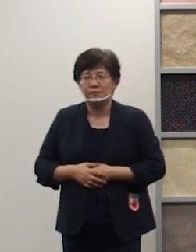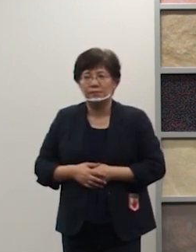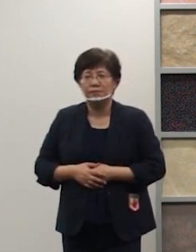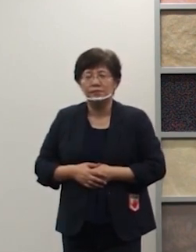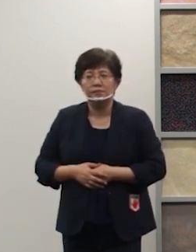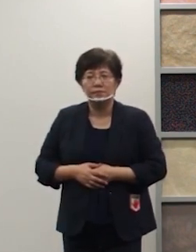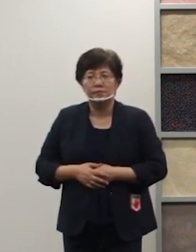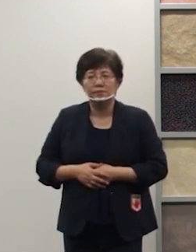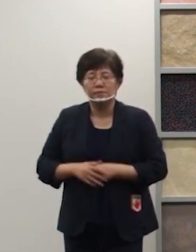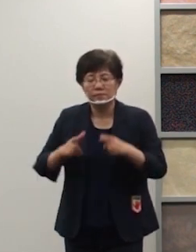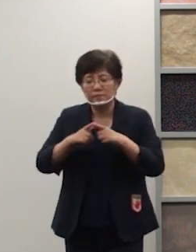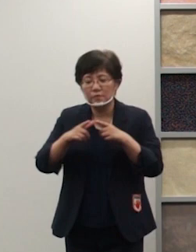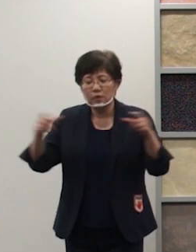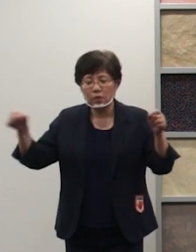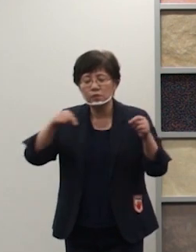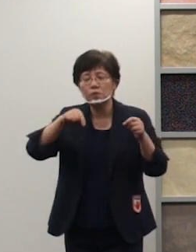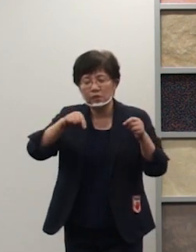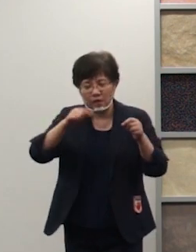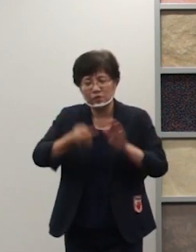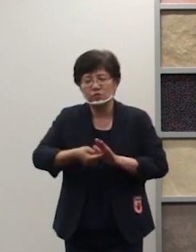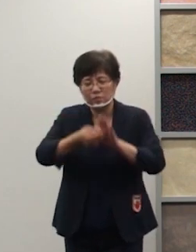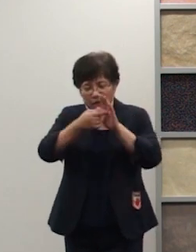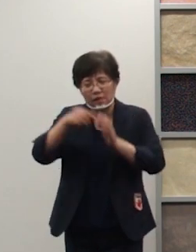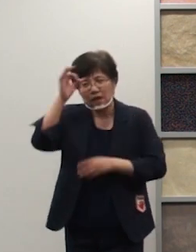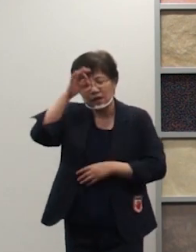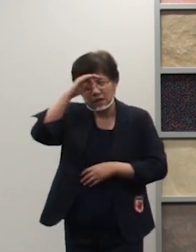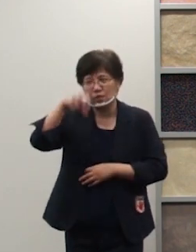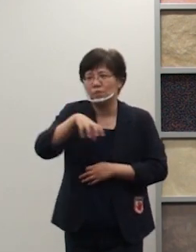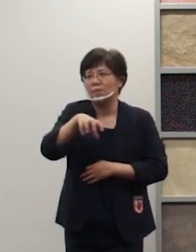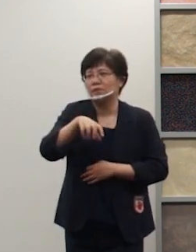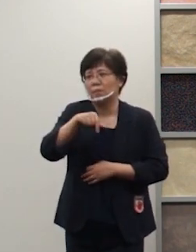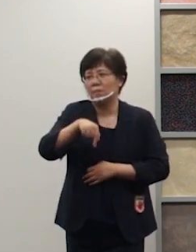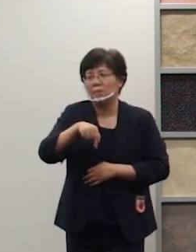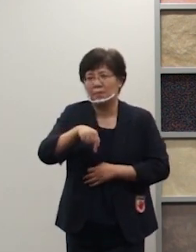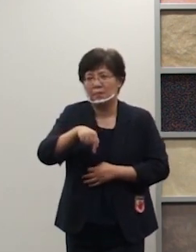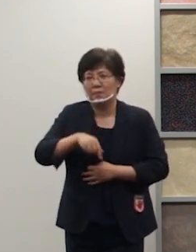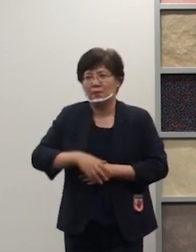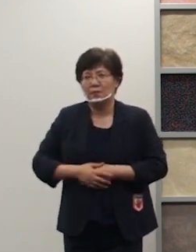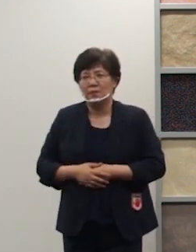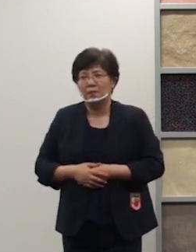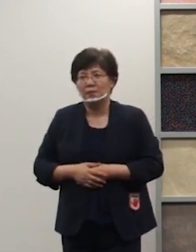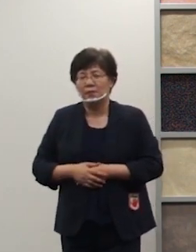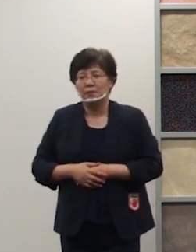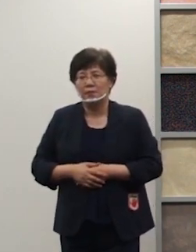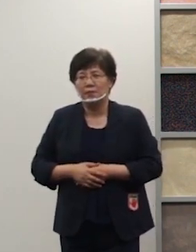国内有数の、観光地でもありますので、その、